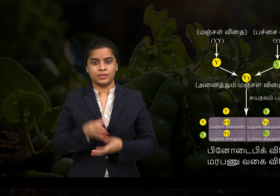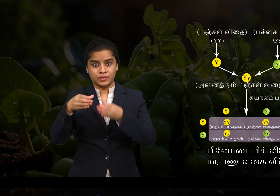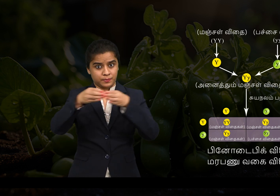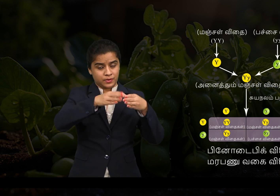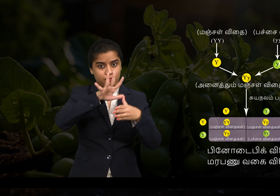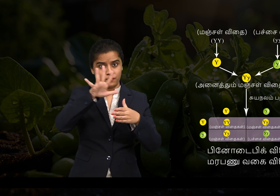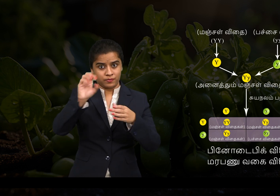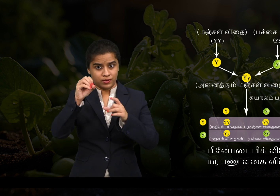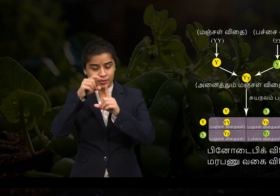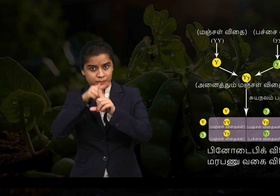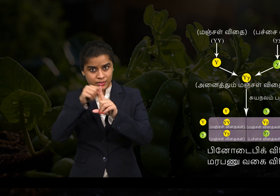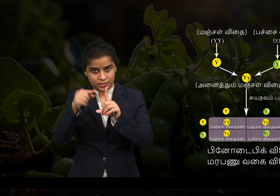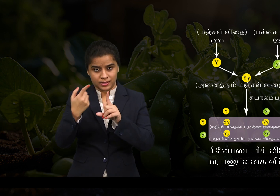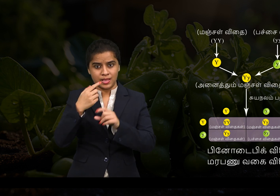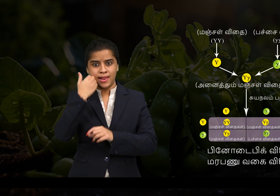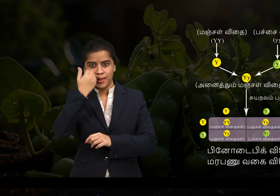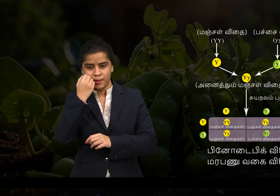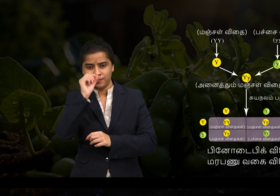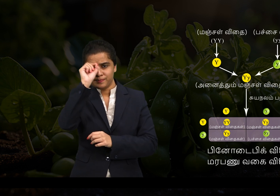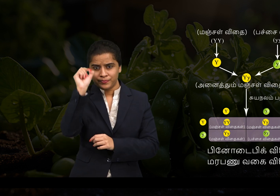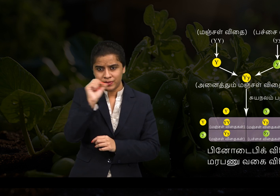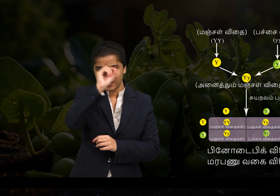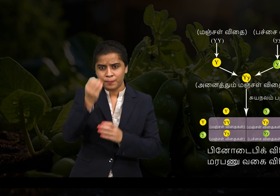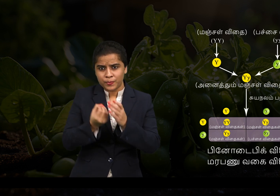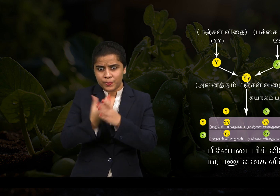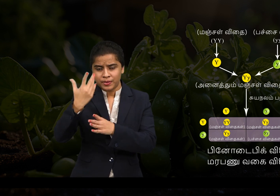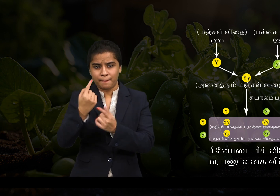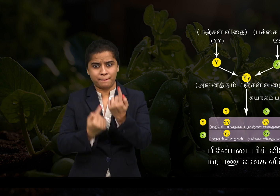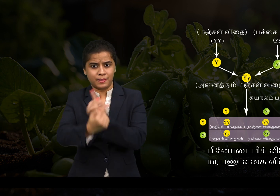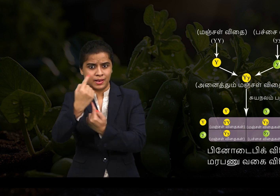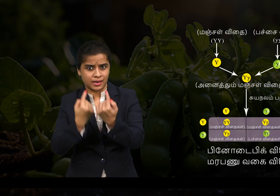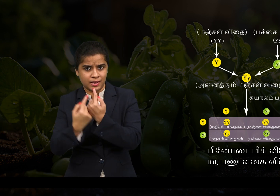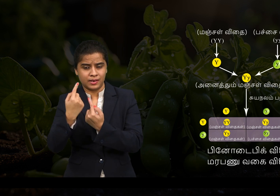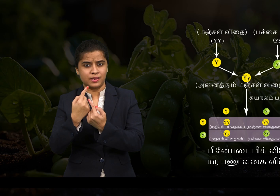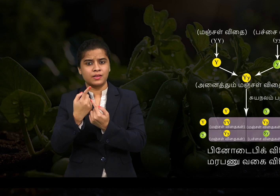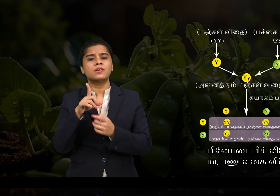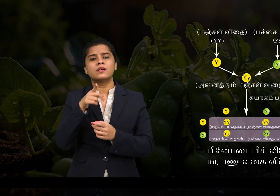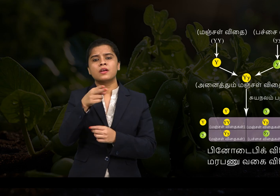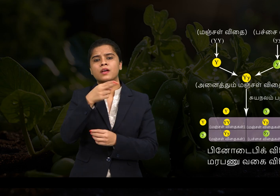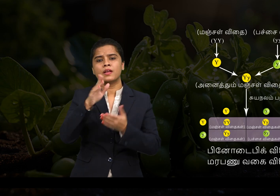மீதமுள்ள 50% மஞ்சள் விதை உற்பத்தி செய்யும் தாவரங்கள்